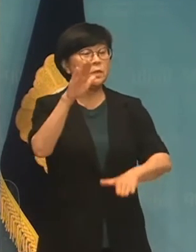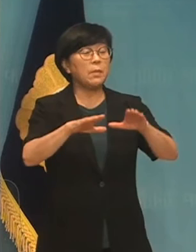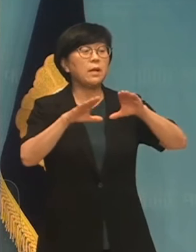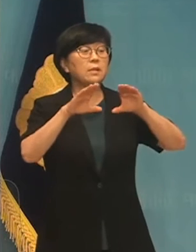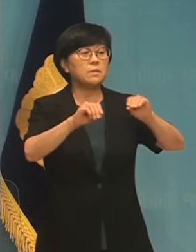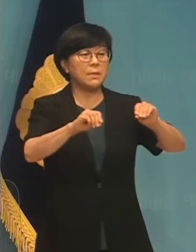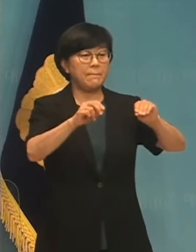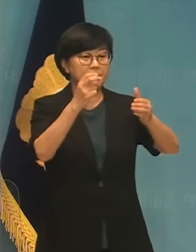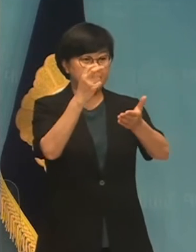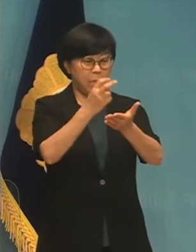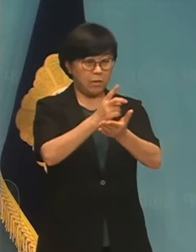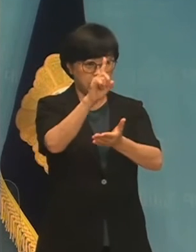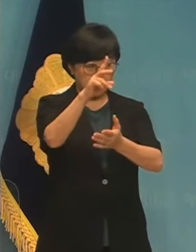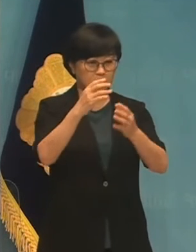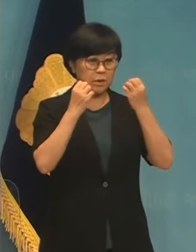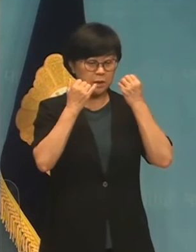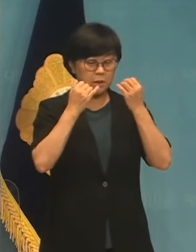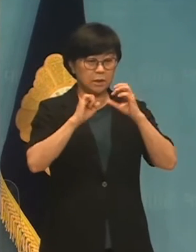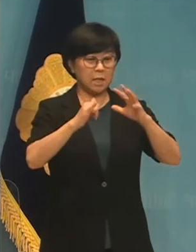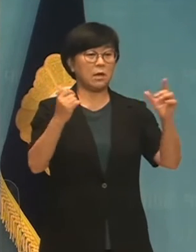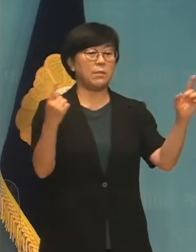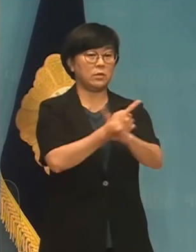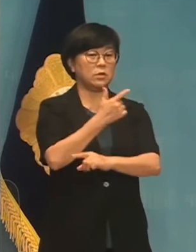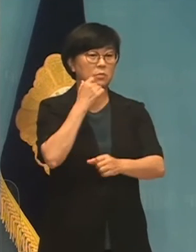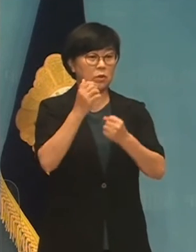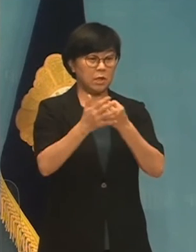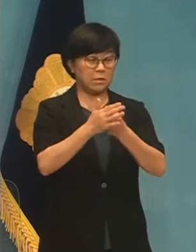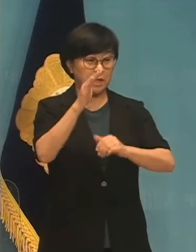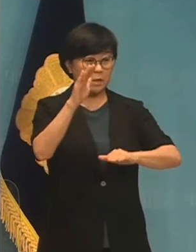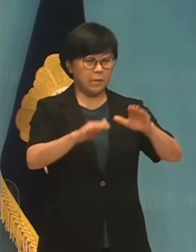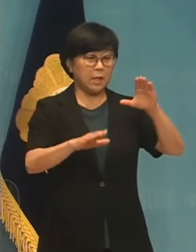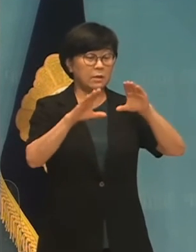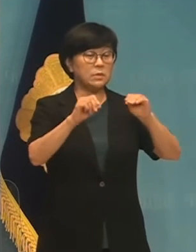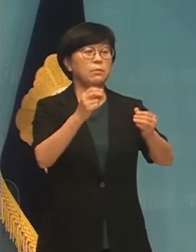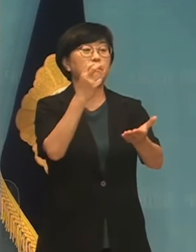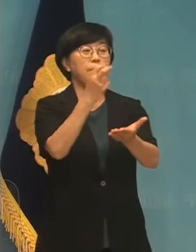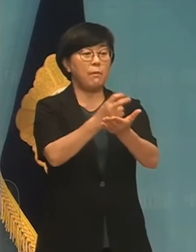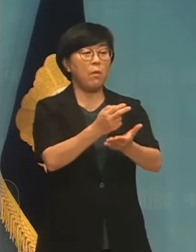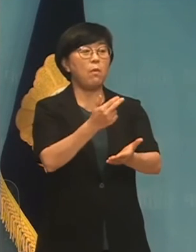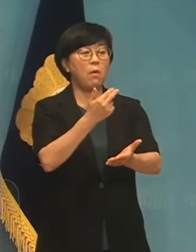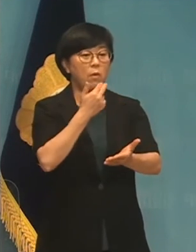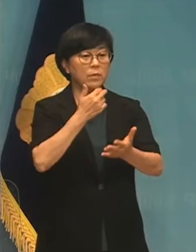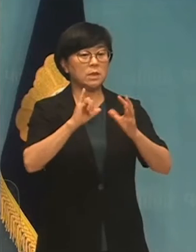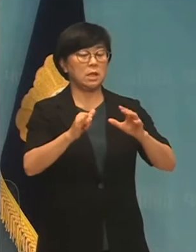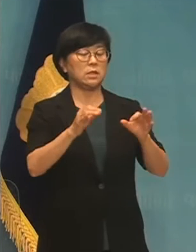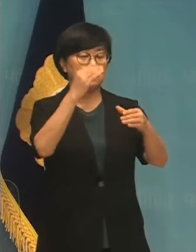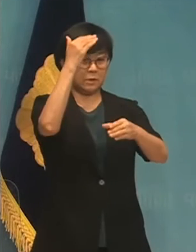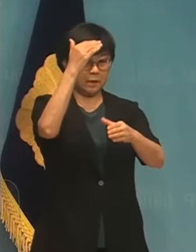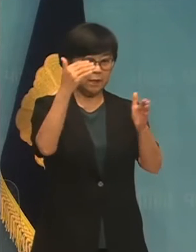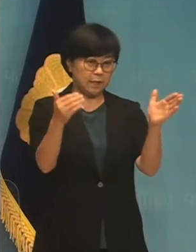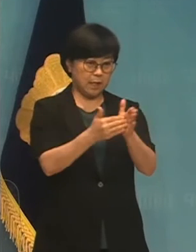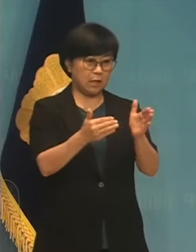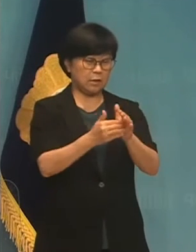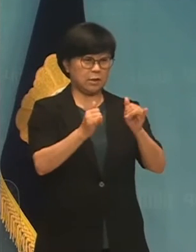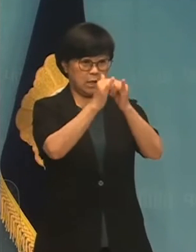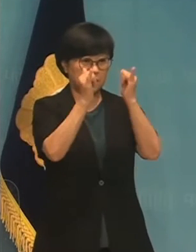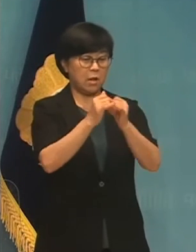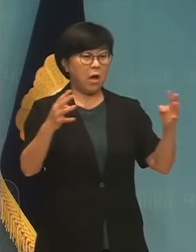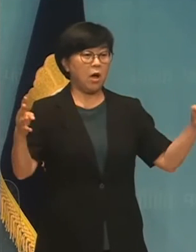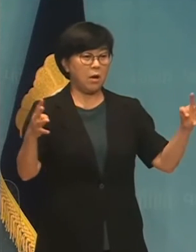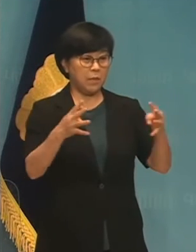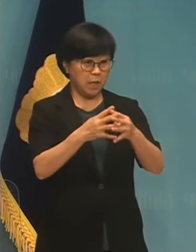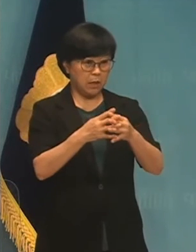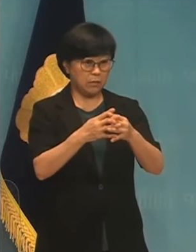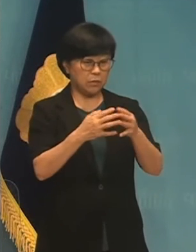차별금지법 하나로 세상을 바꿀 수는 없지만 차별금지법 없는 세상은 막을 내려야 합니다. 사회적 합의라는